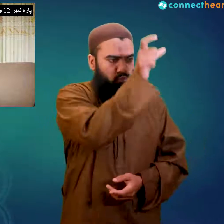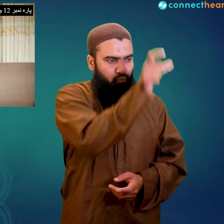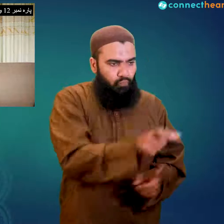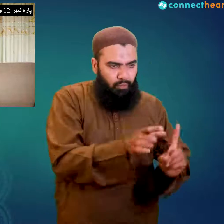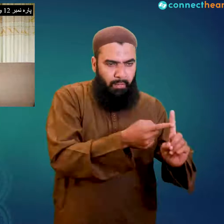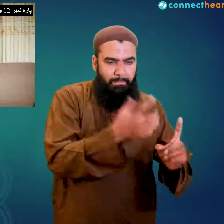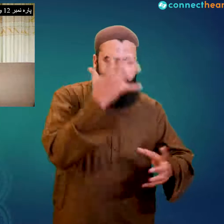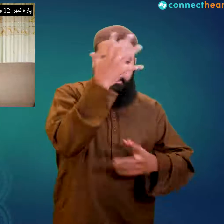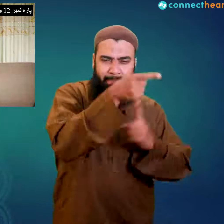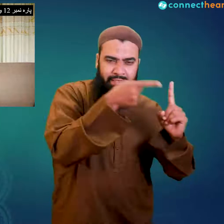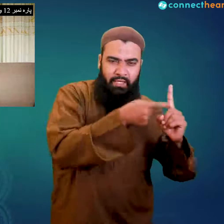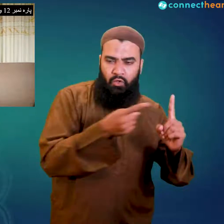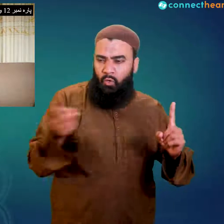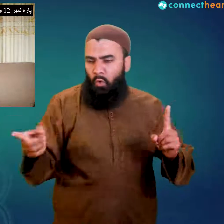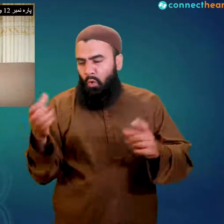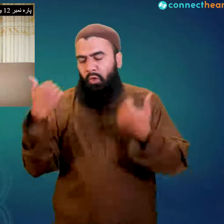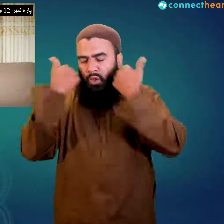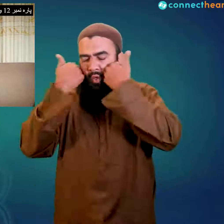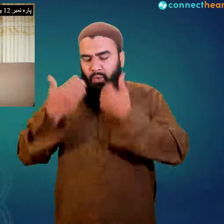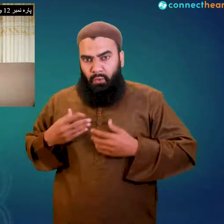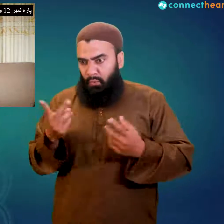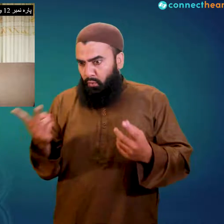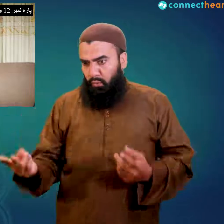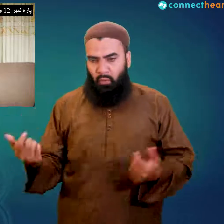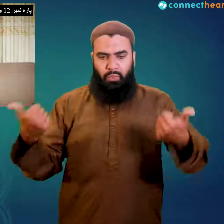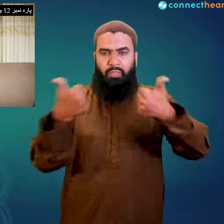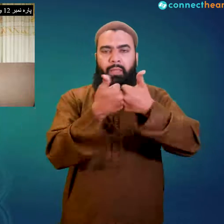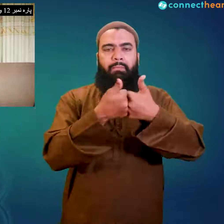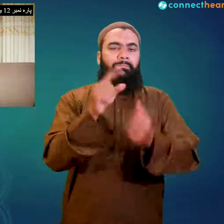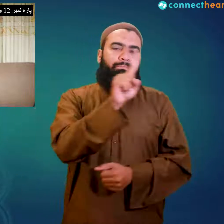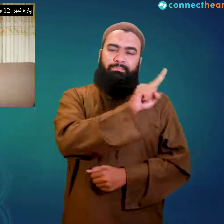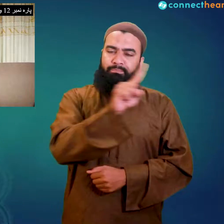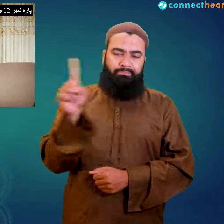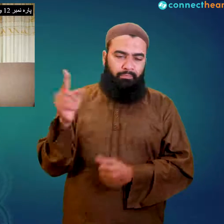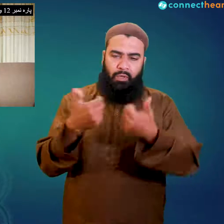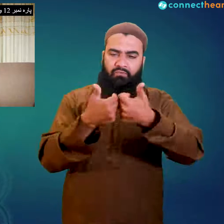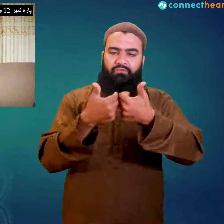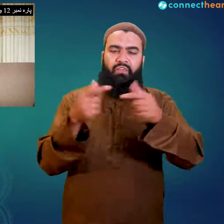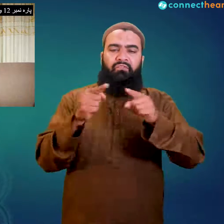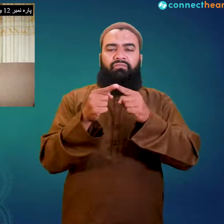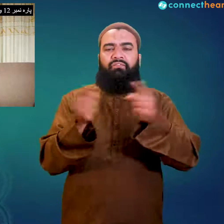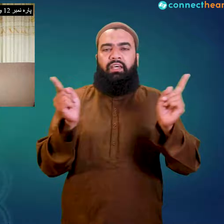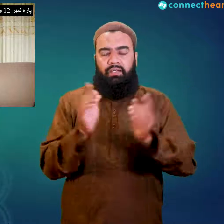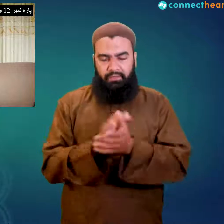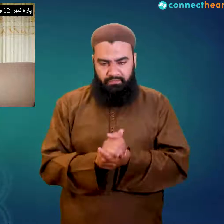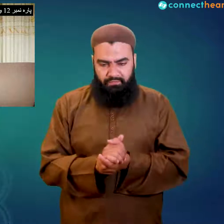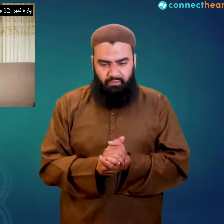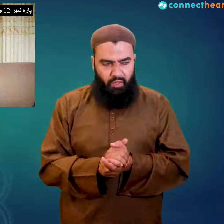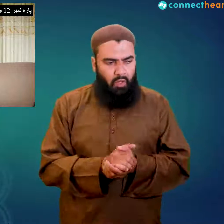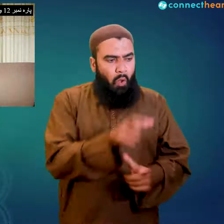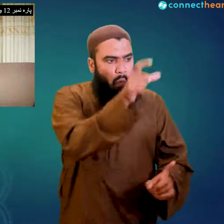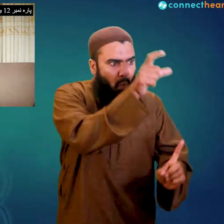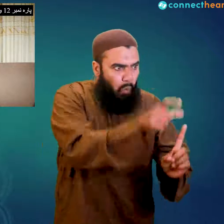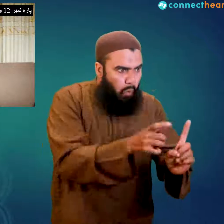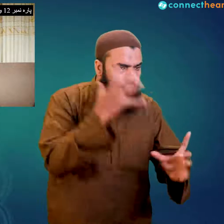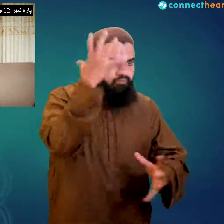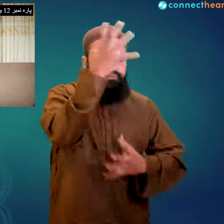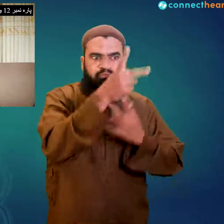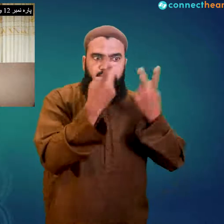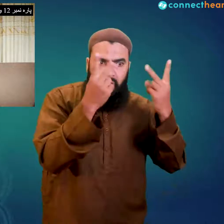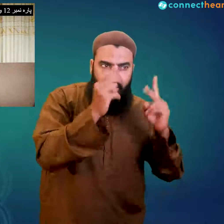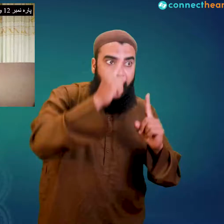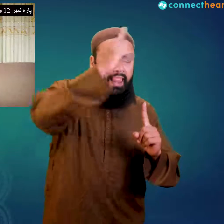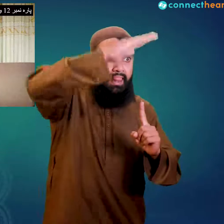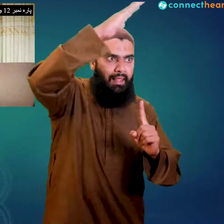پر کوئی مصیبت اور تنگی آ جائے تو وہ اللہ کی رحمت سے نا امید ہو جاتا ہے اور ناشکری کرنے لگ جاتا